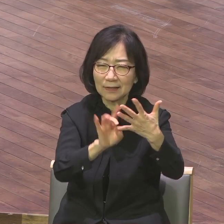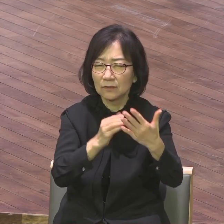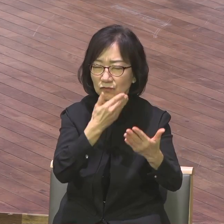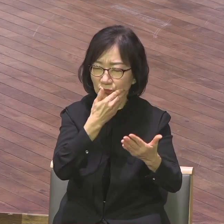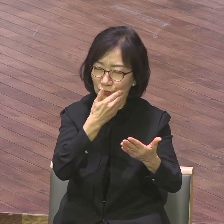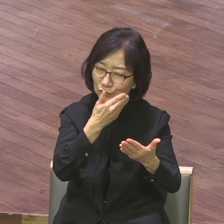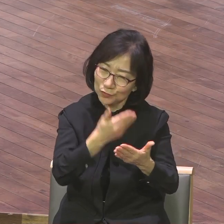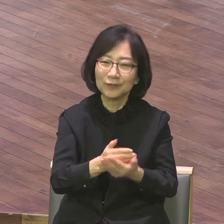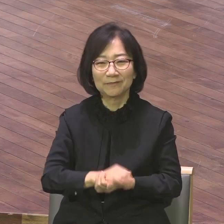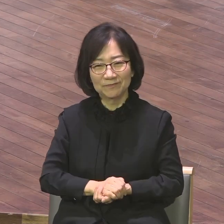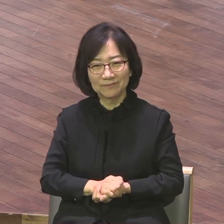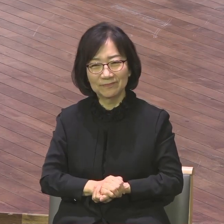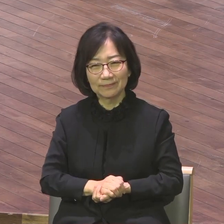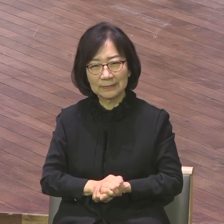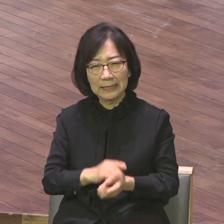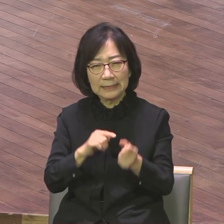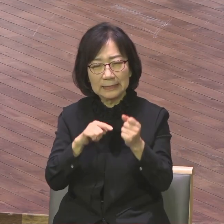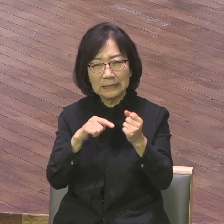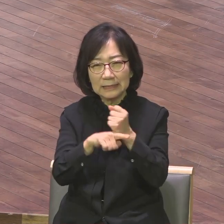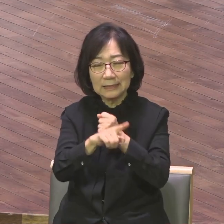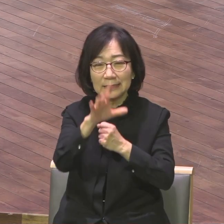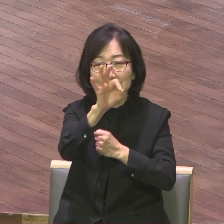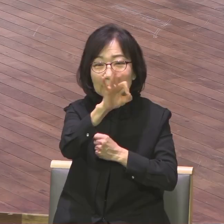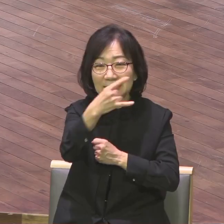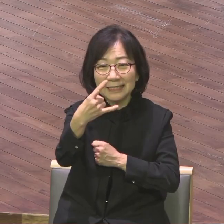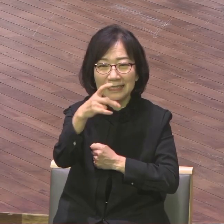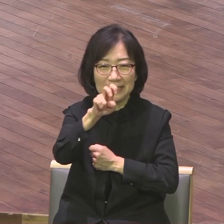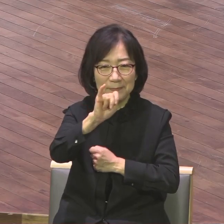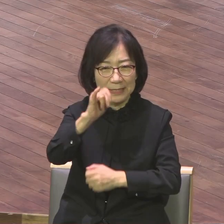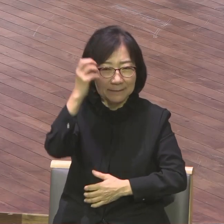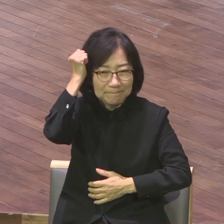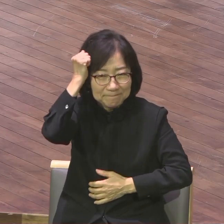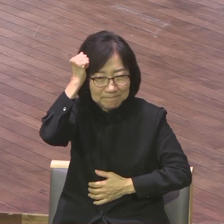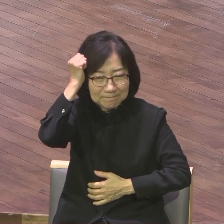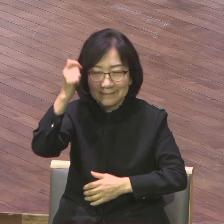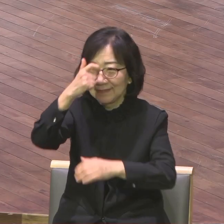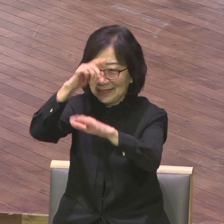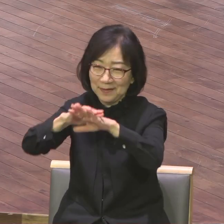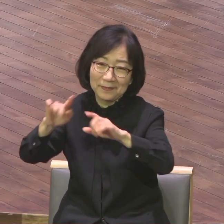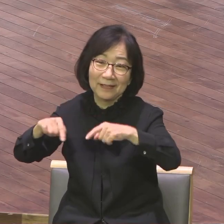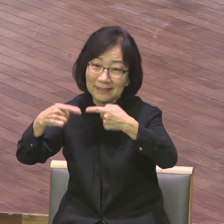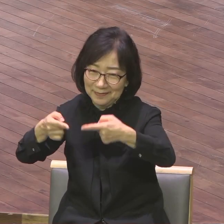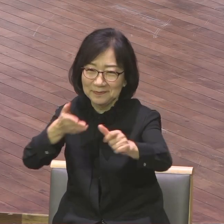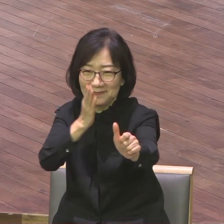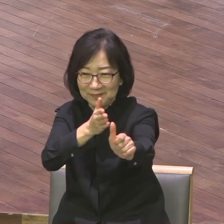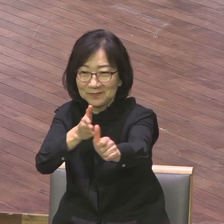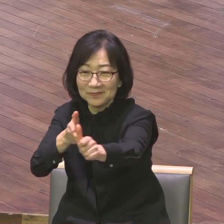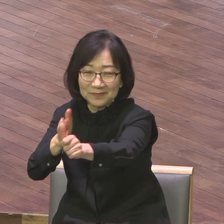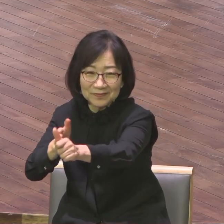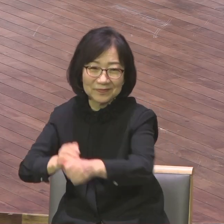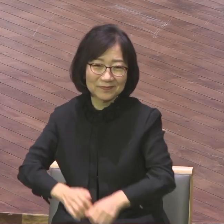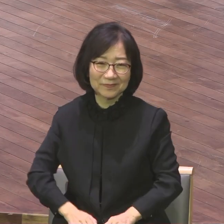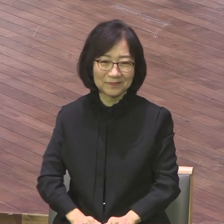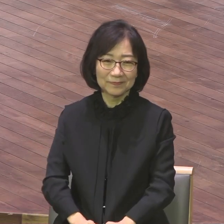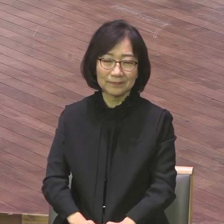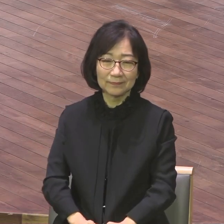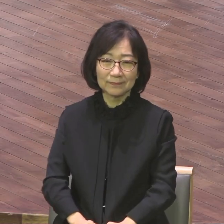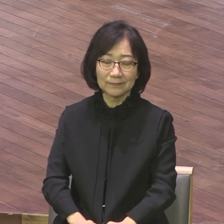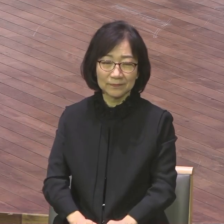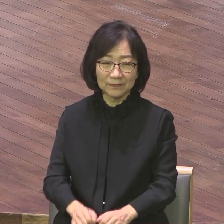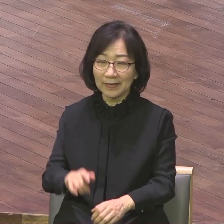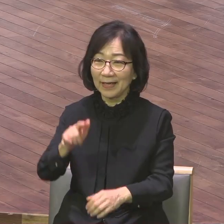아시고 영과 진리로 예배에 참여하시길 바랍니다. 설교 전에